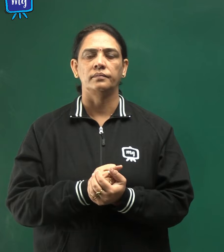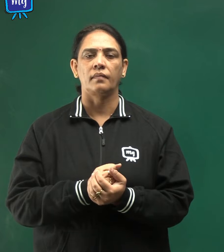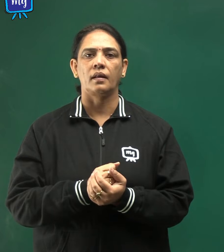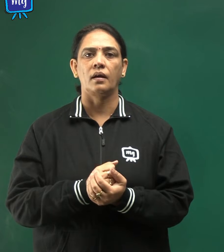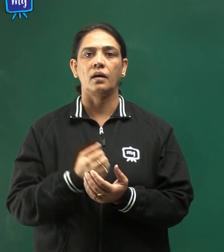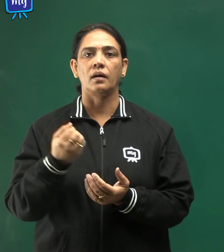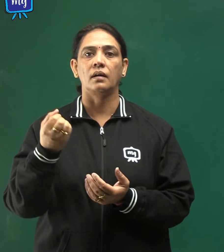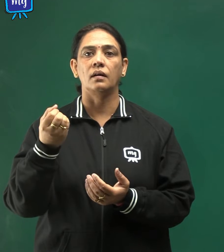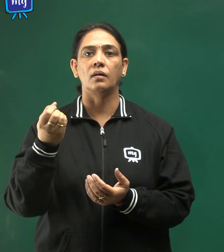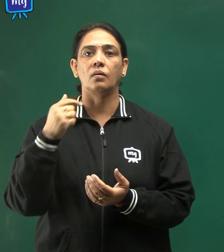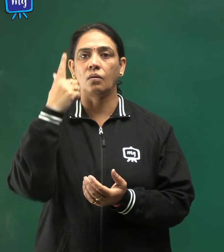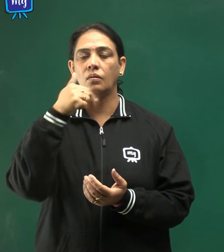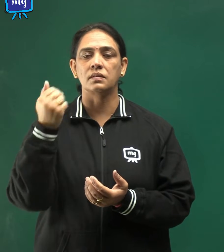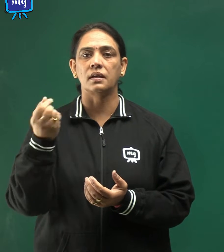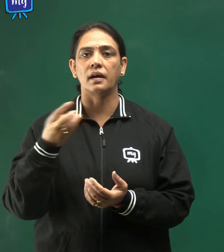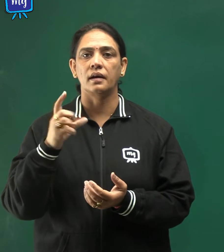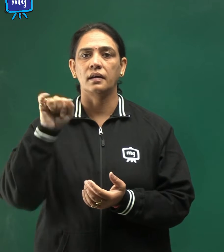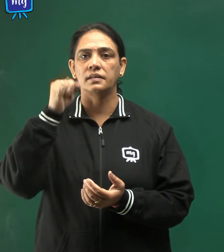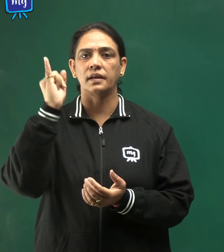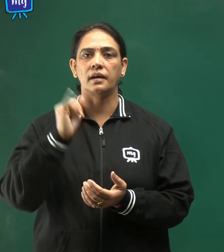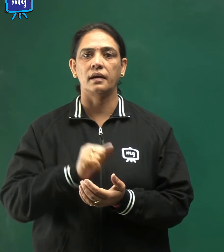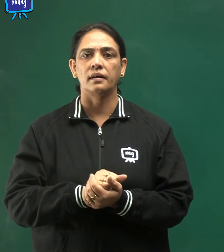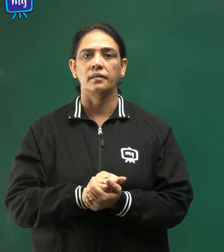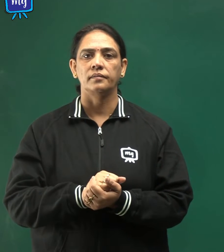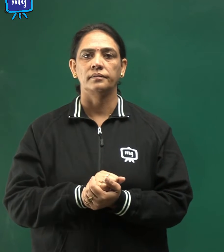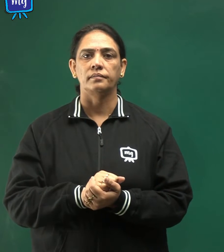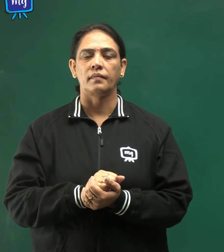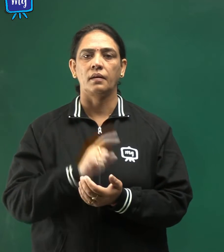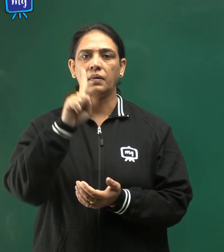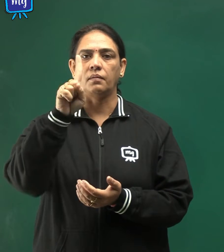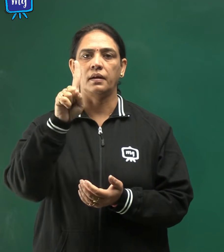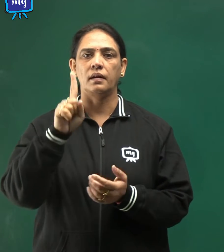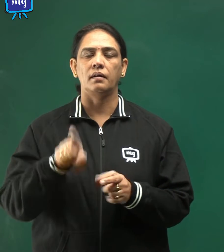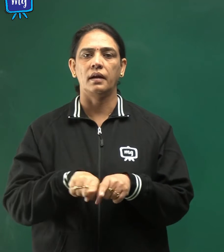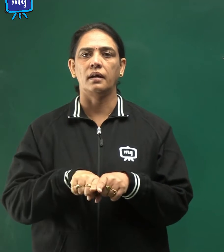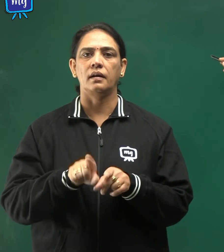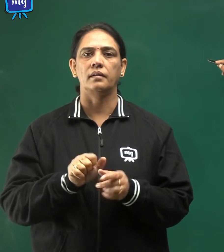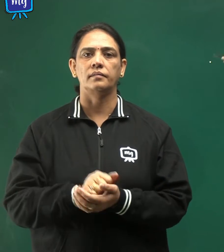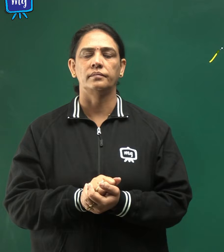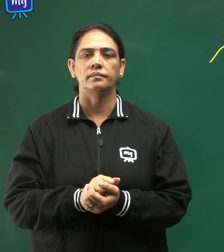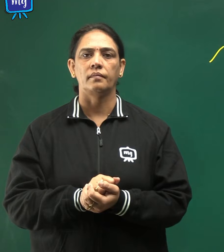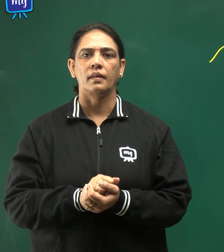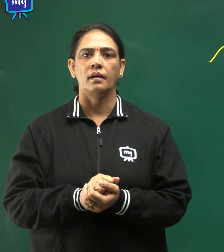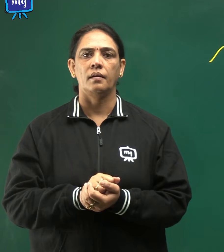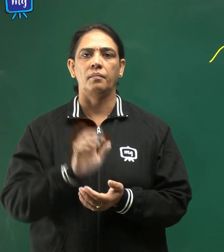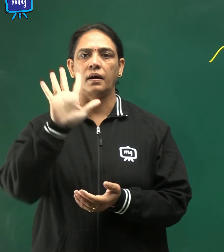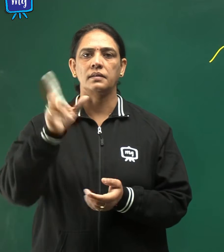कौन सा है? 6 बराबर 1। 5